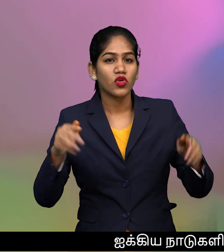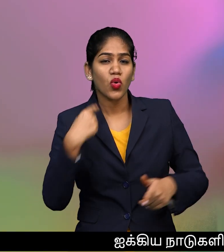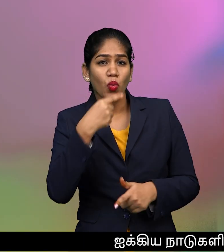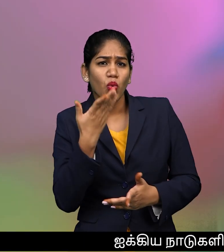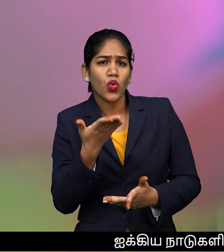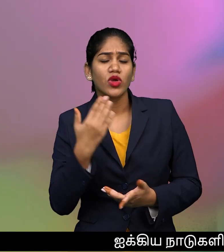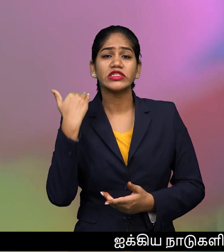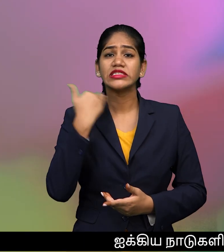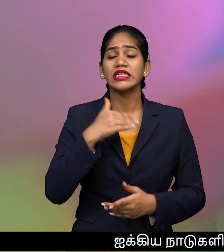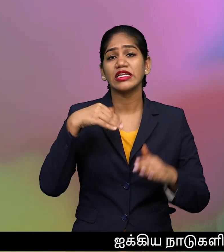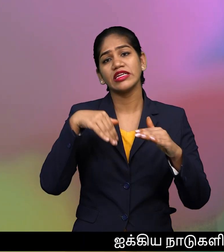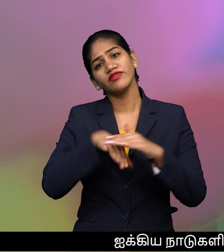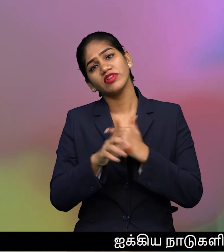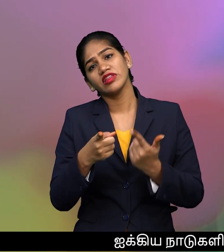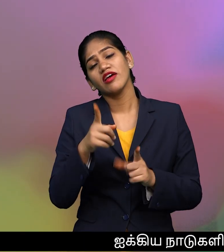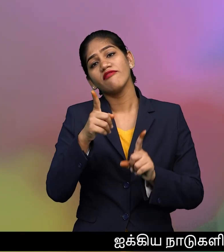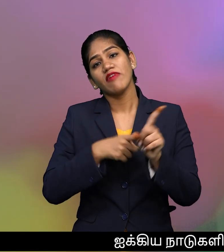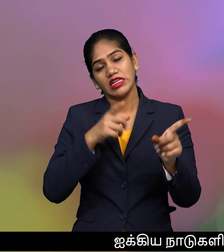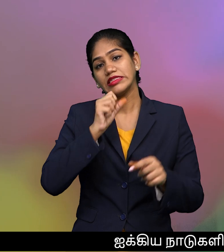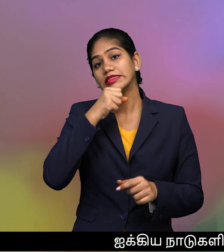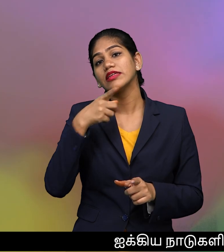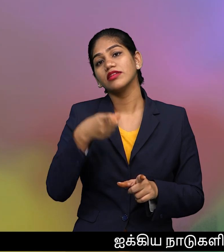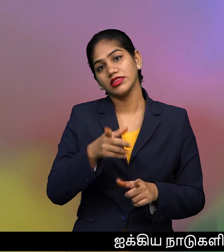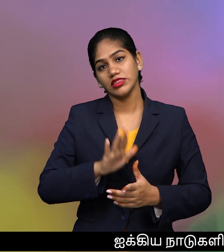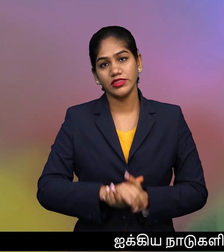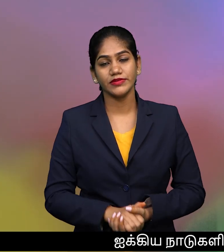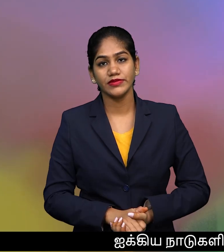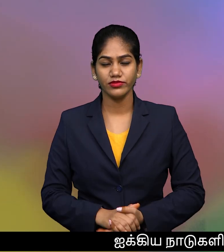ஐக்கிய நாடுகளின் வளர்ச்சி திட்டம், அதாவது UNDP